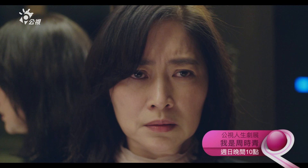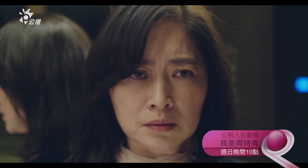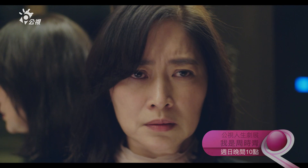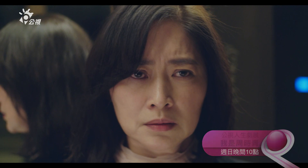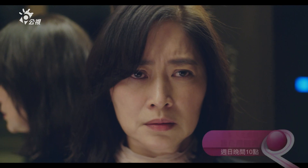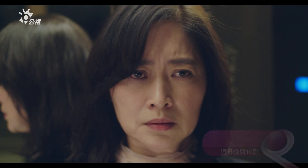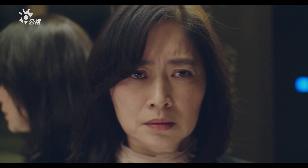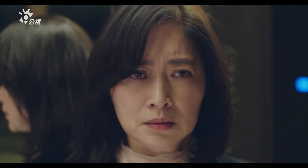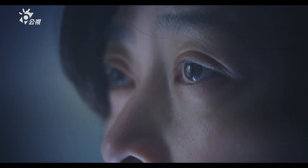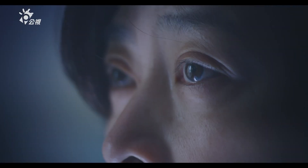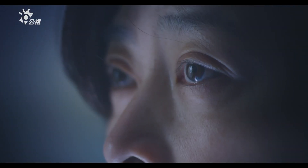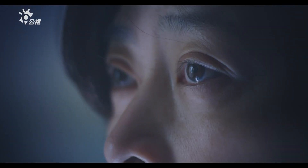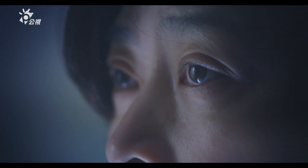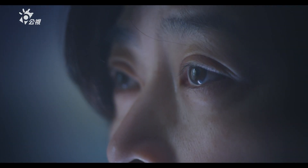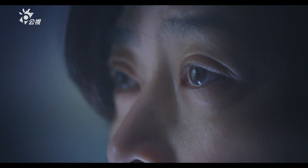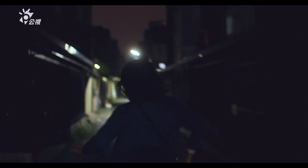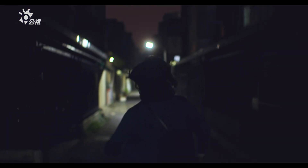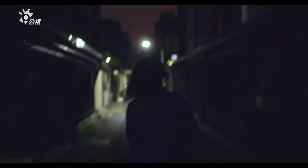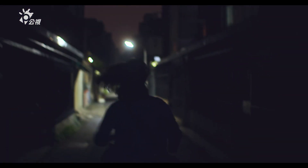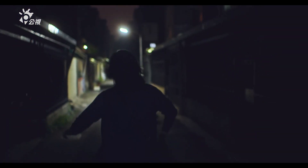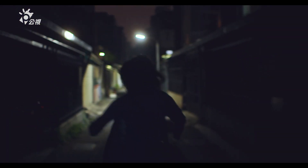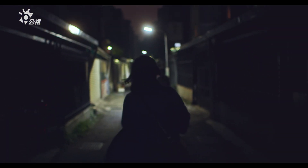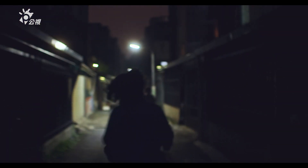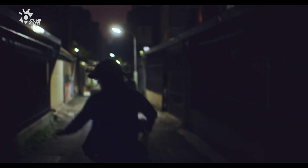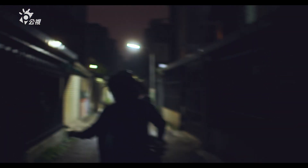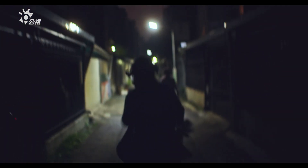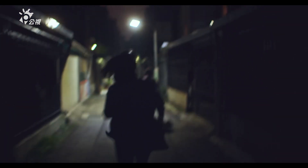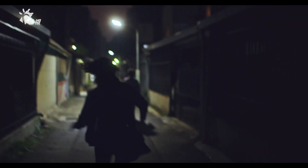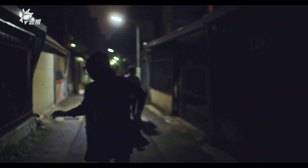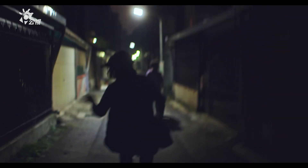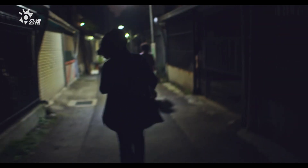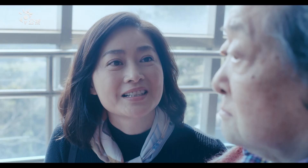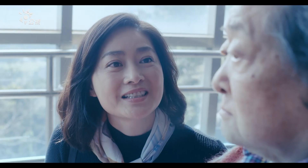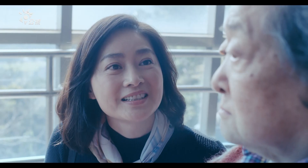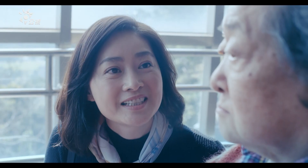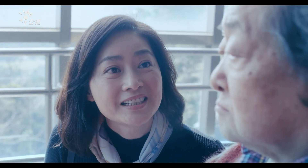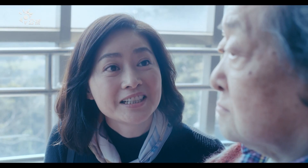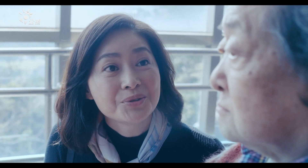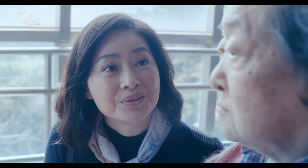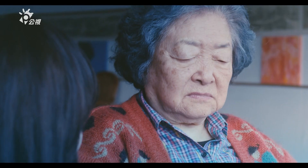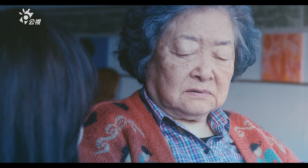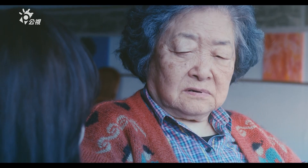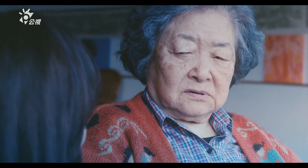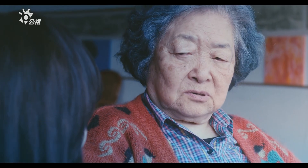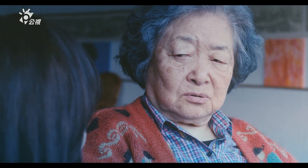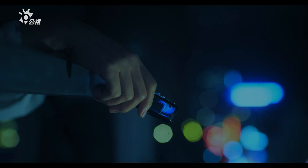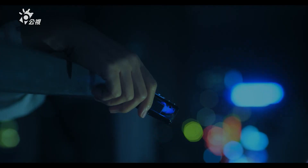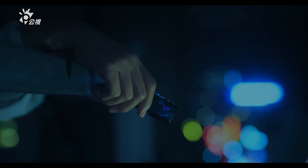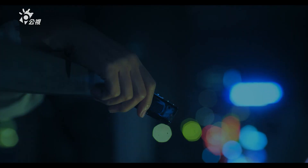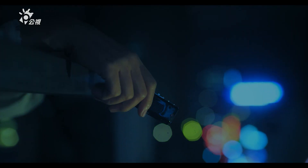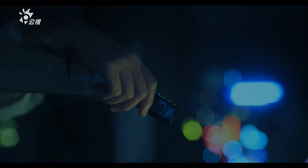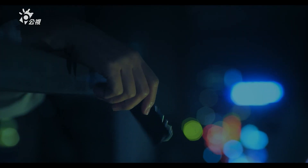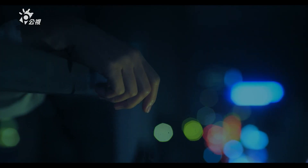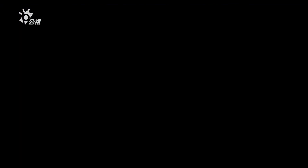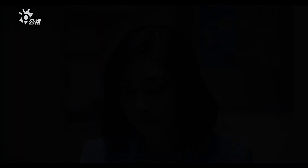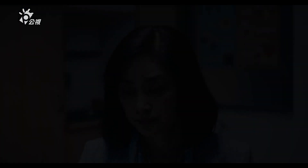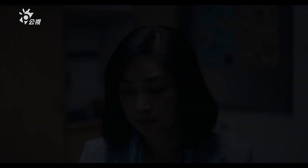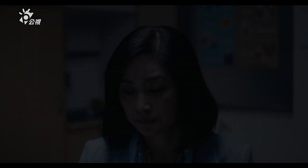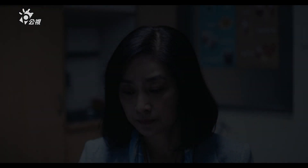3月13号可以回来一起帮妈妈过生日吗？ 你是谁？ 妈， 我是你的女儿， 我是十七，你女人。 胡说八道。 赵